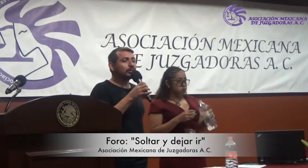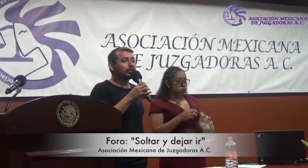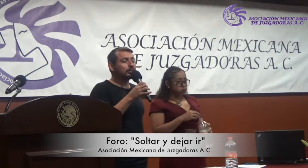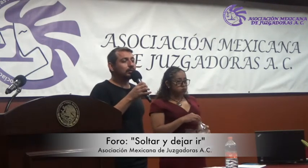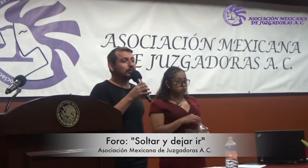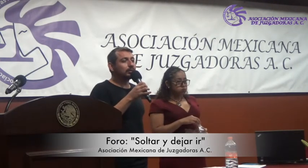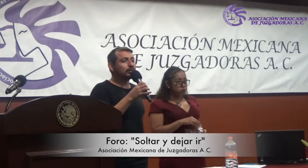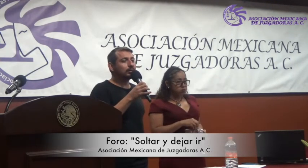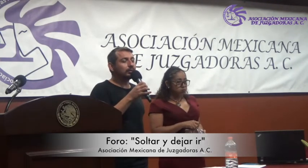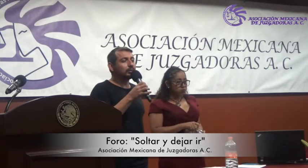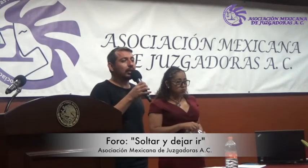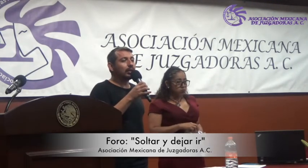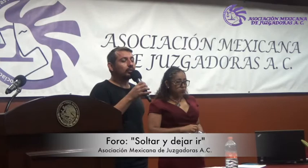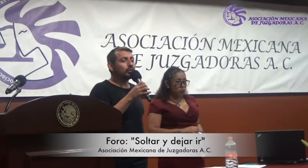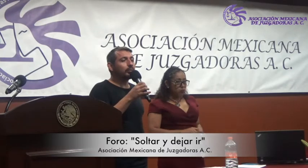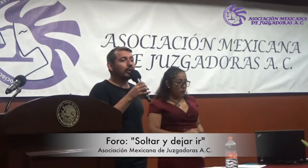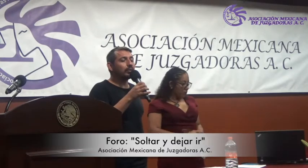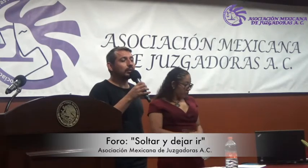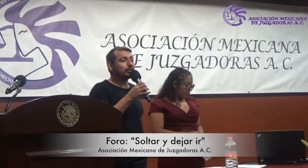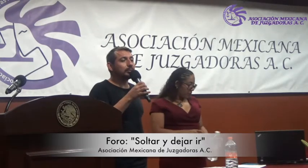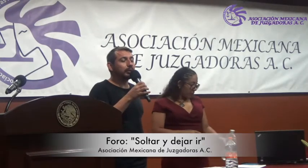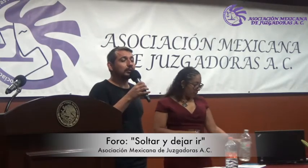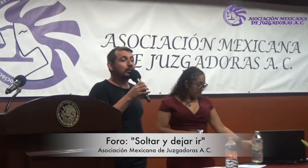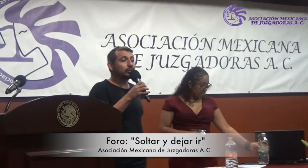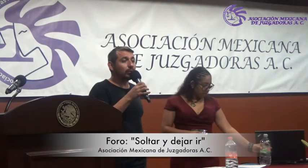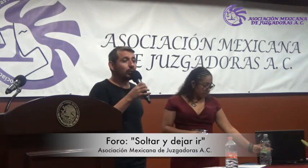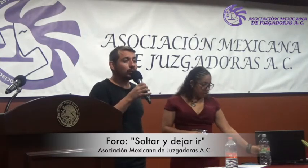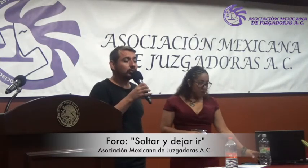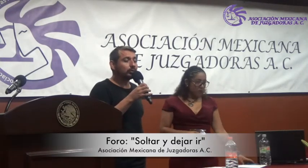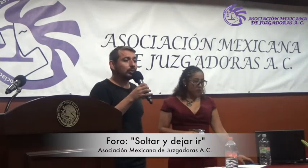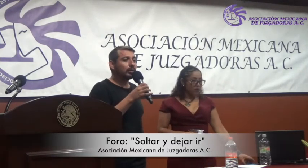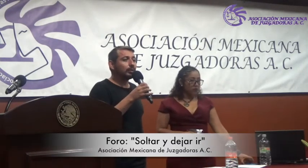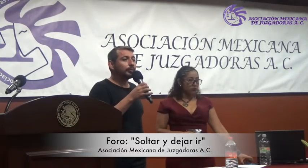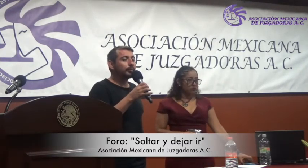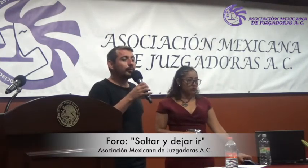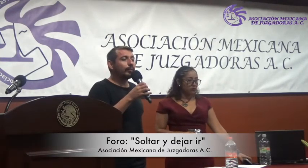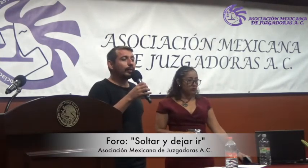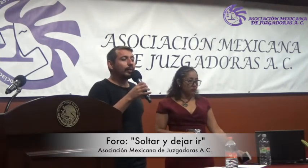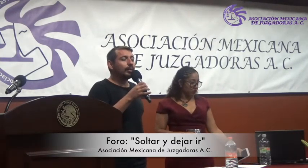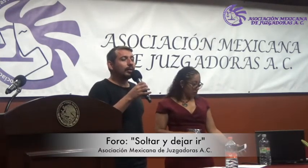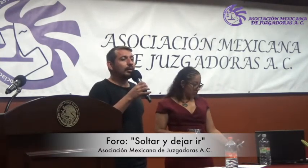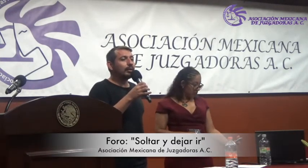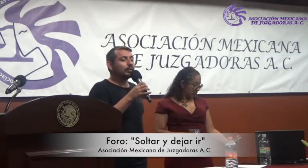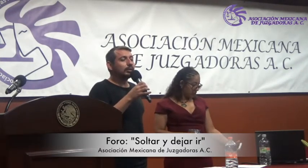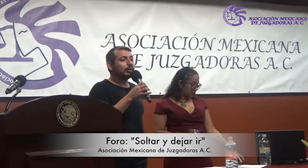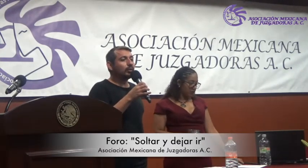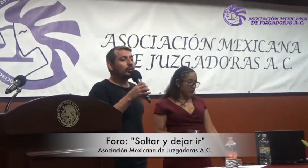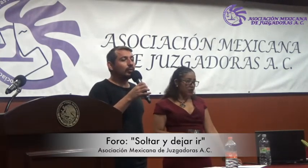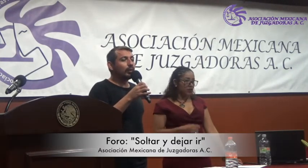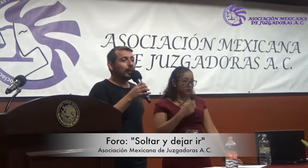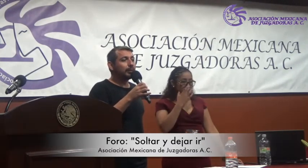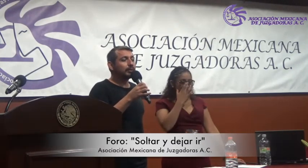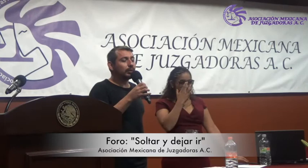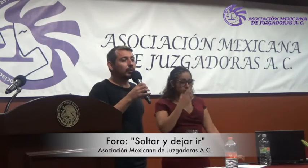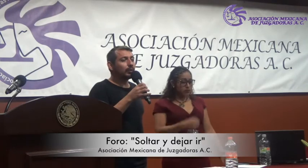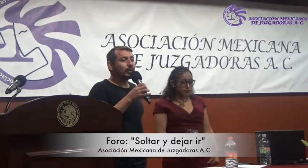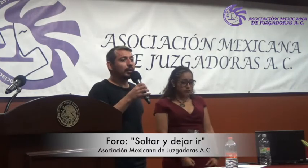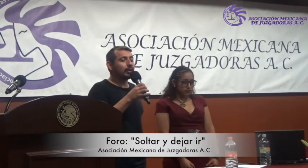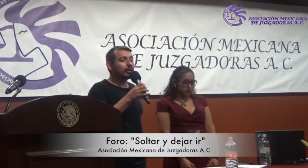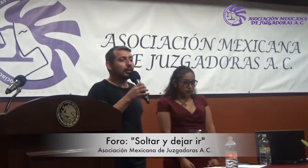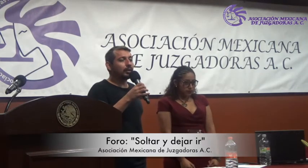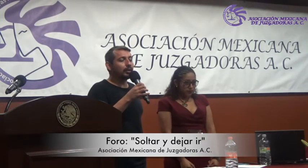ellos están acostumbrados a siempre estar solos. Y entonces yo he